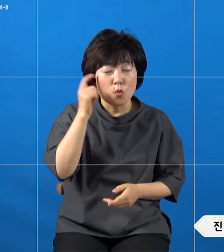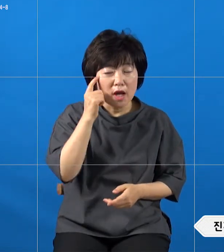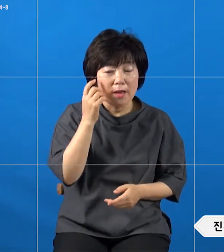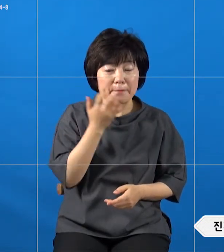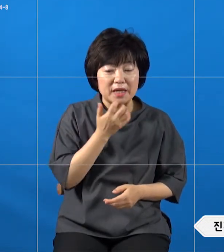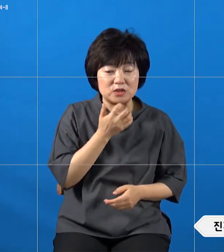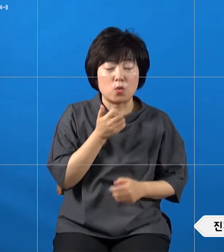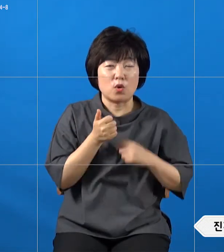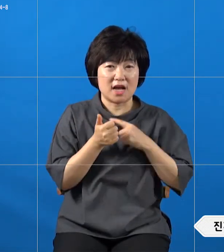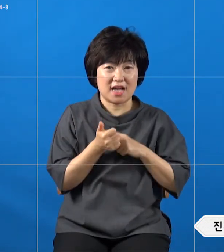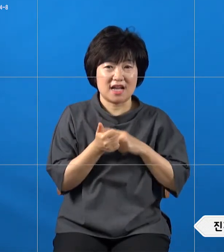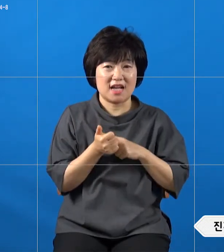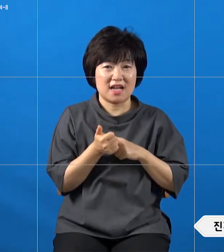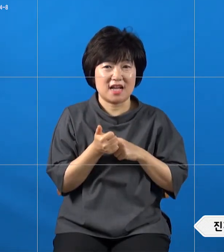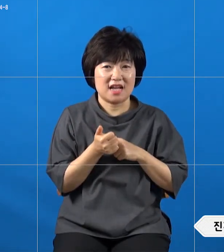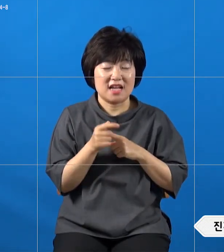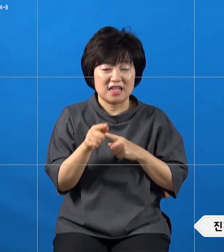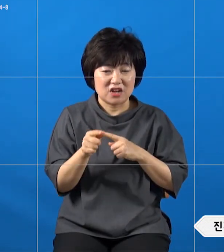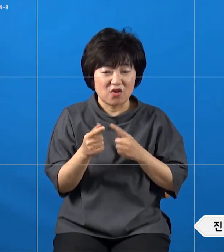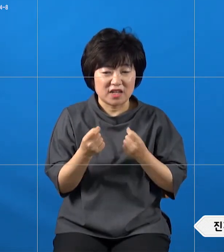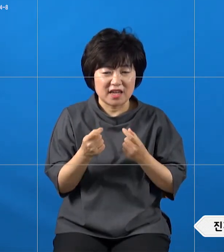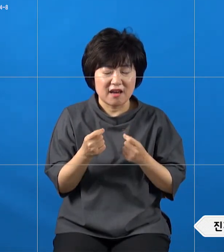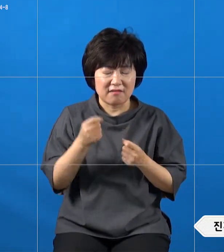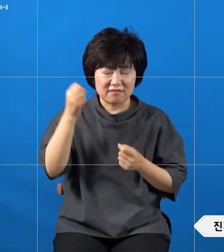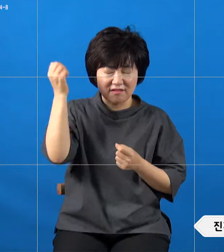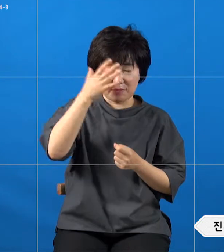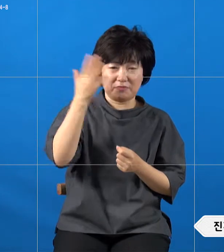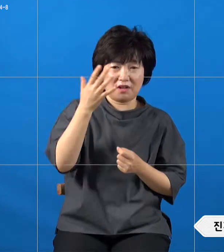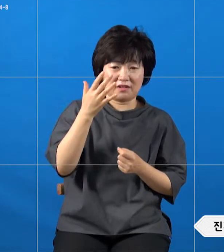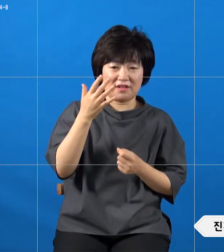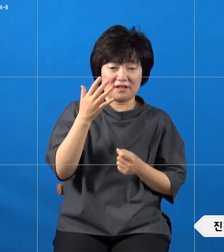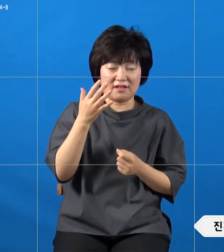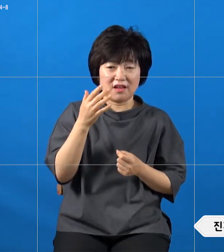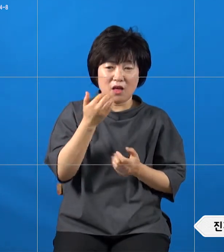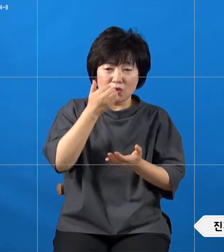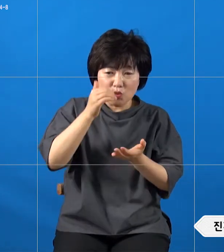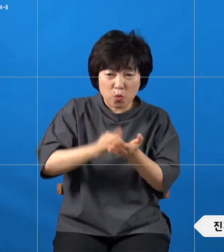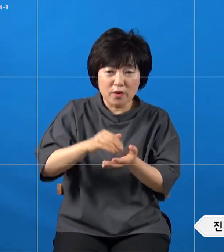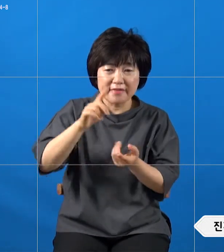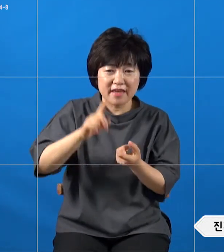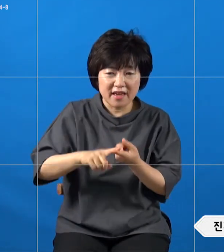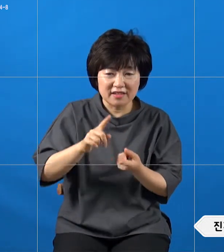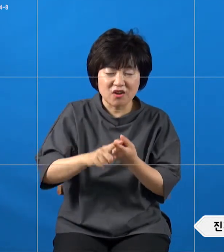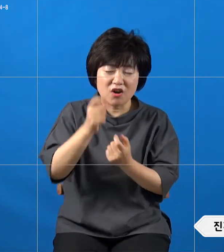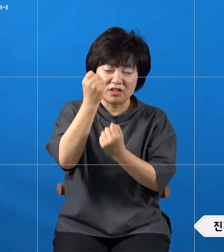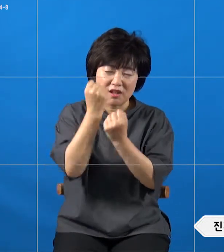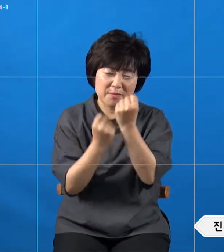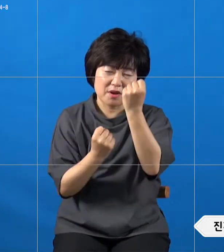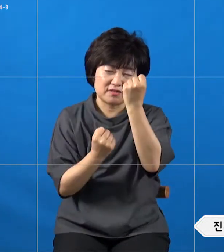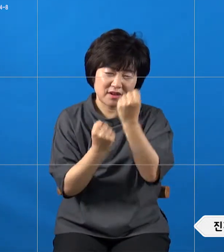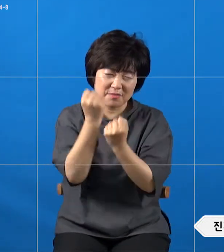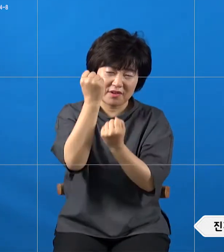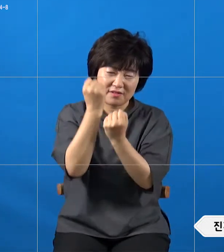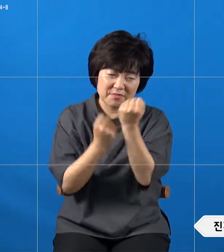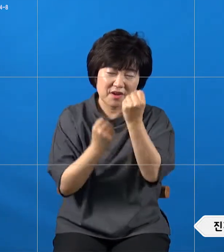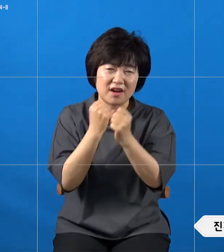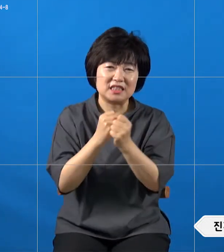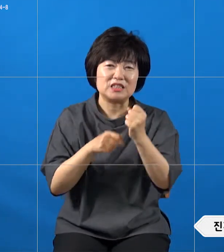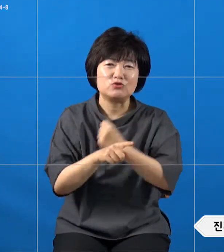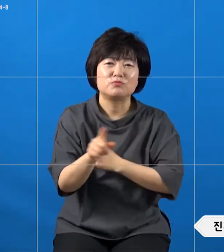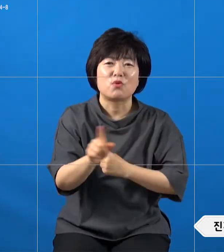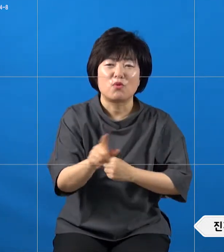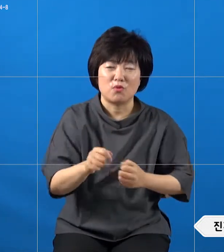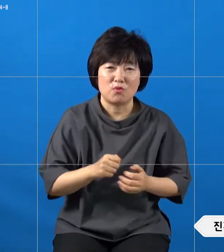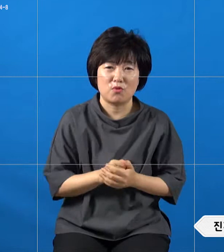사도 베드로가 이렇게 한창 갑자기 모퉁이 돌에 대하여 말씀하고